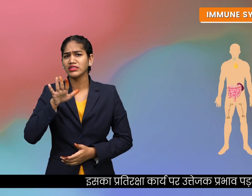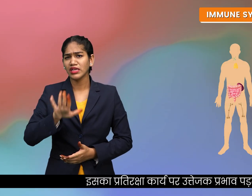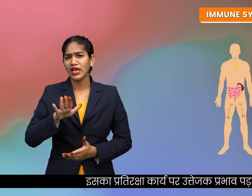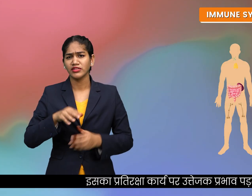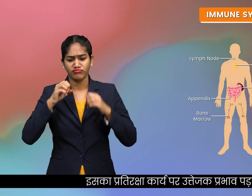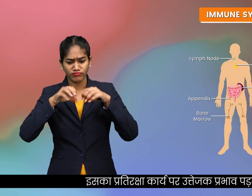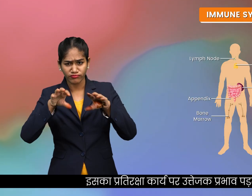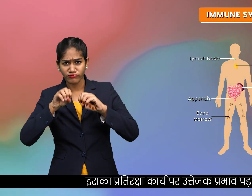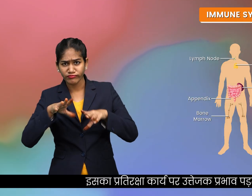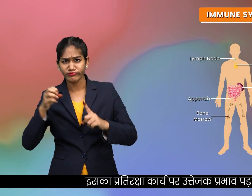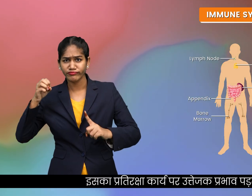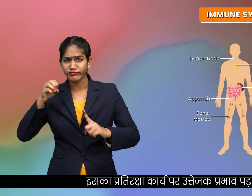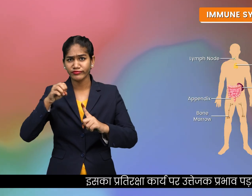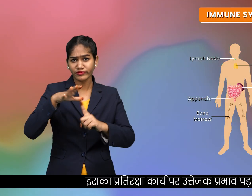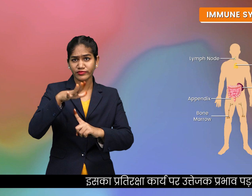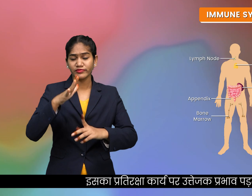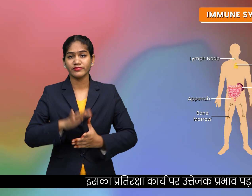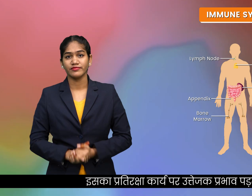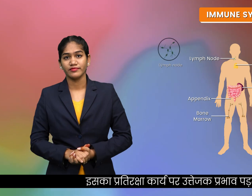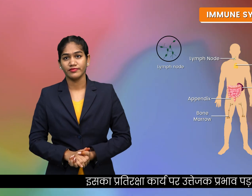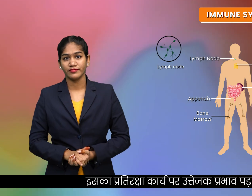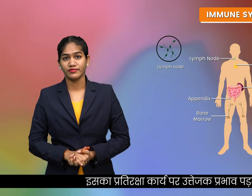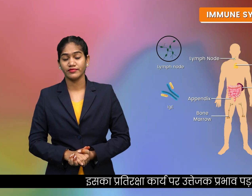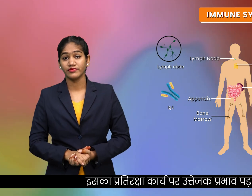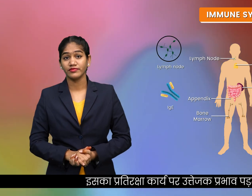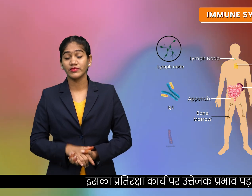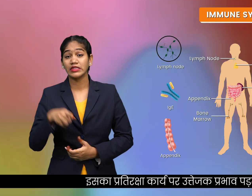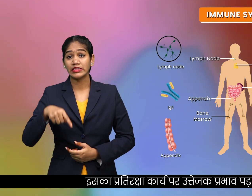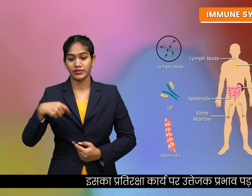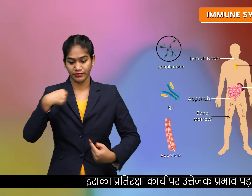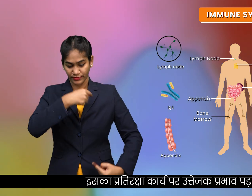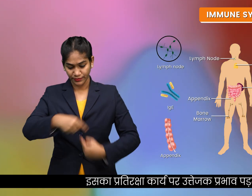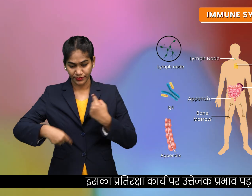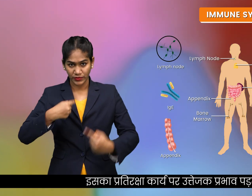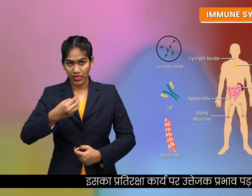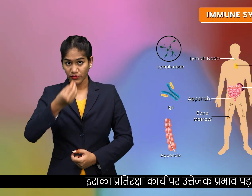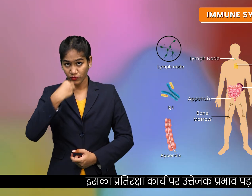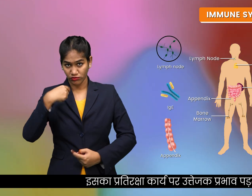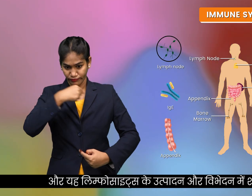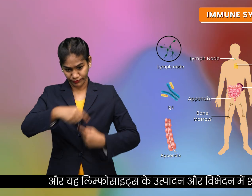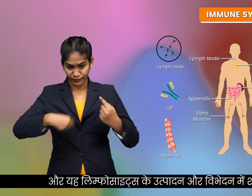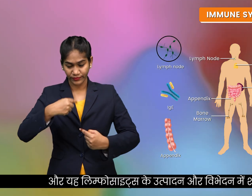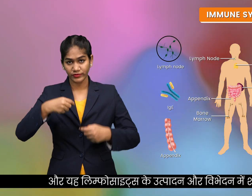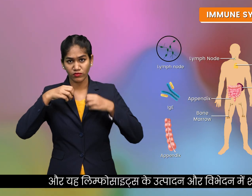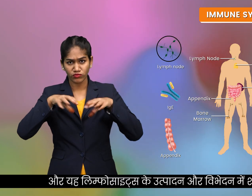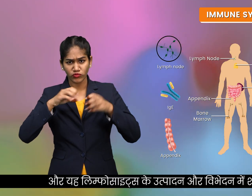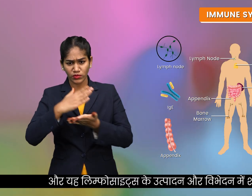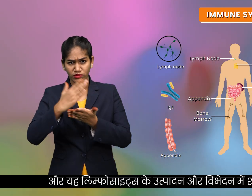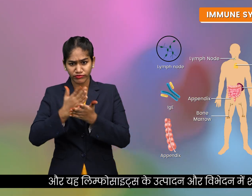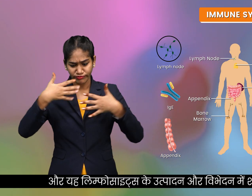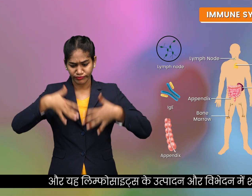इसका प्रतिरक्षा करने पर उत्तेजक प्रभाव पड़ता है और